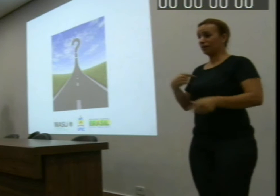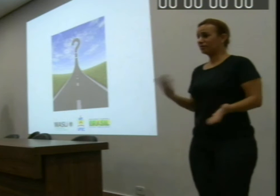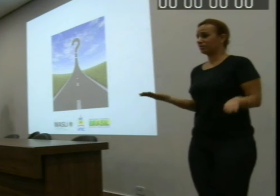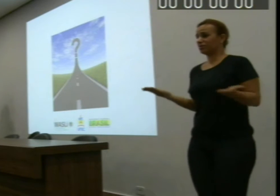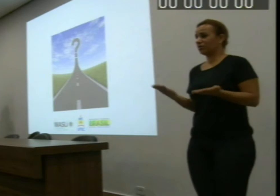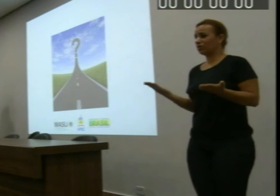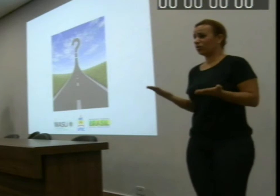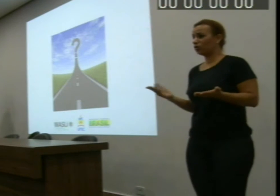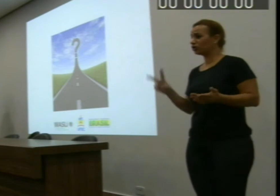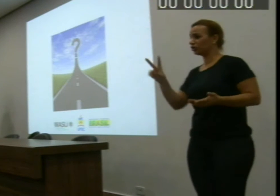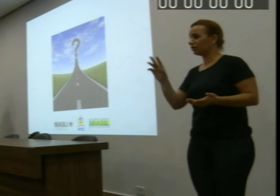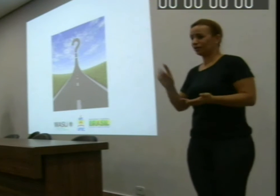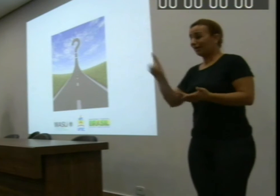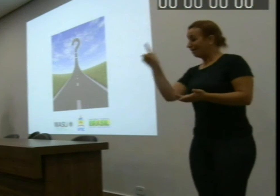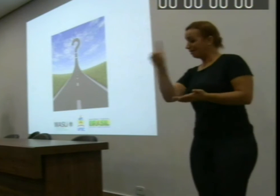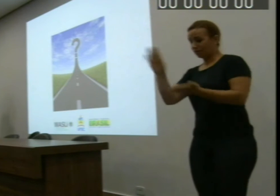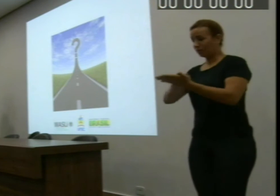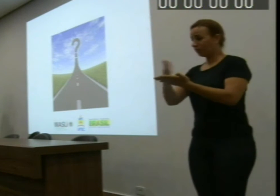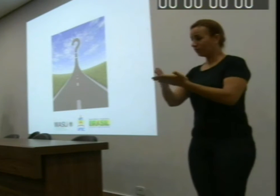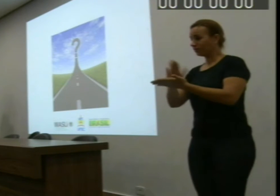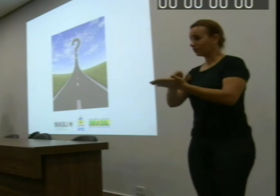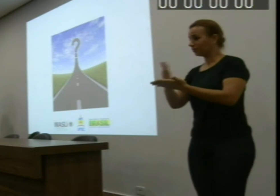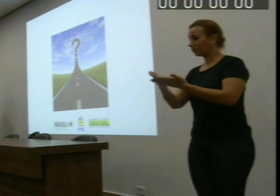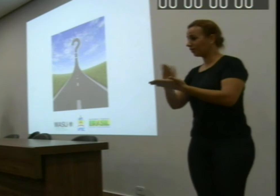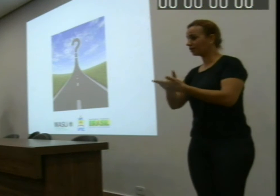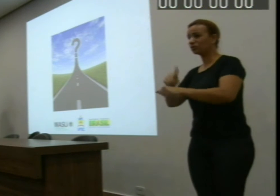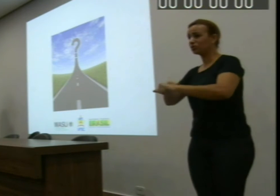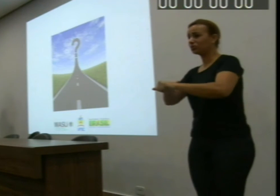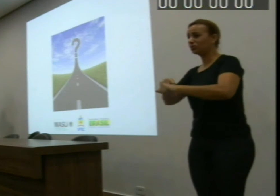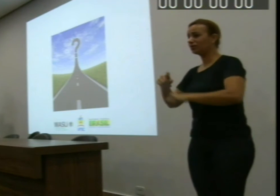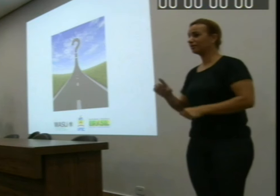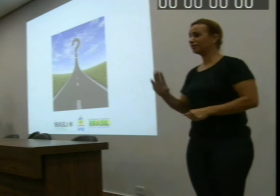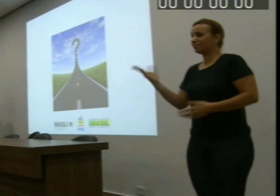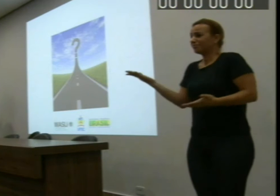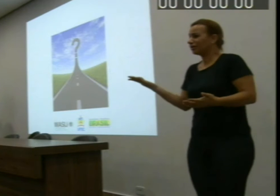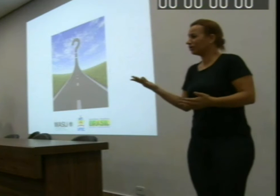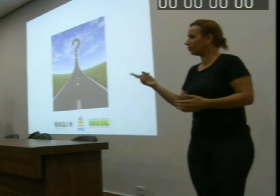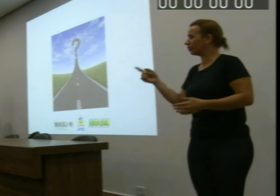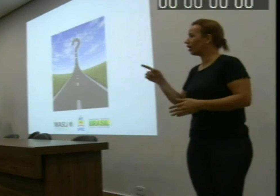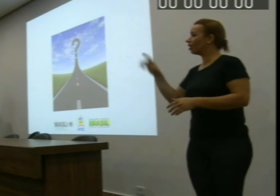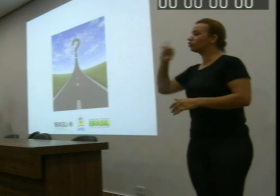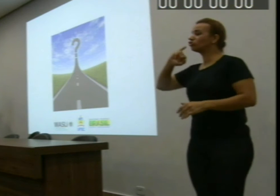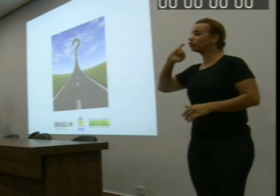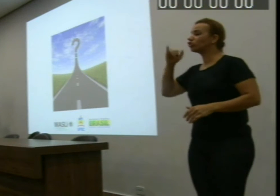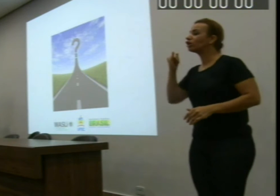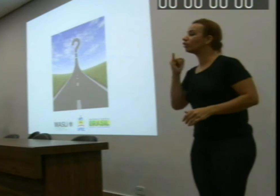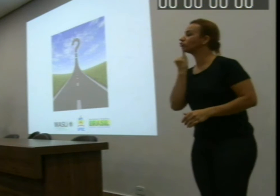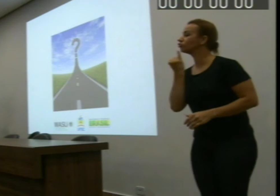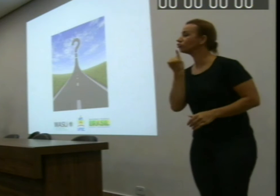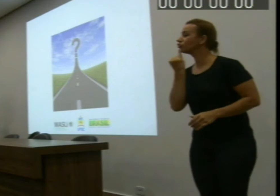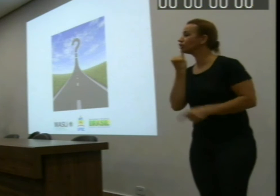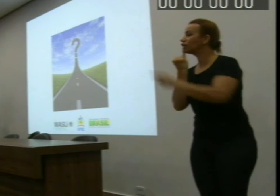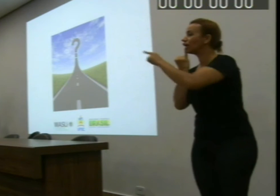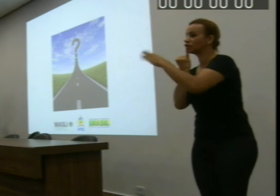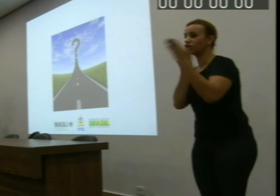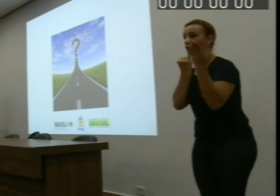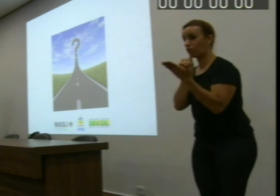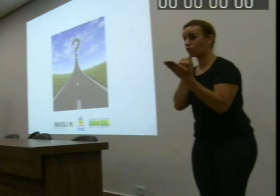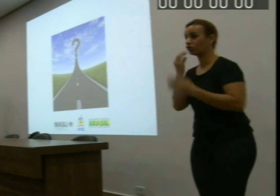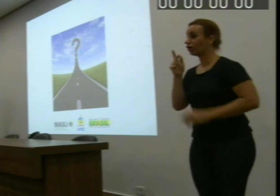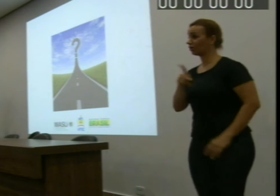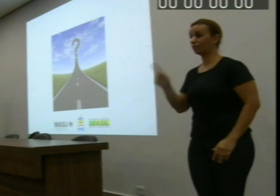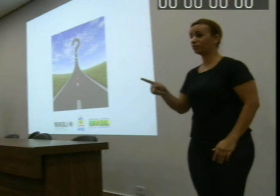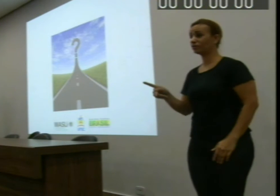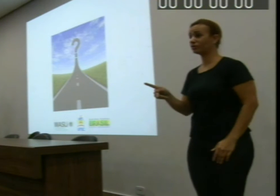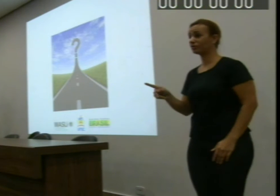interpretar tanto quanto eu interpretava anteriormente né a Janete ela é intérprete Mas hoje ela é professora então hoje ela já não tem mais